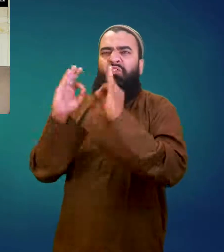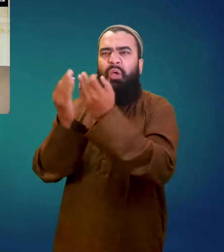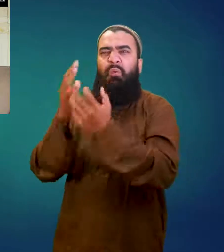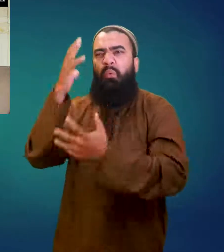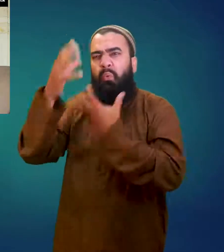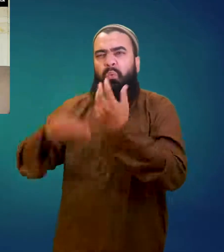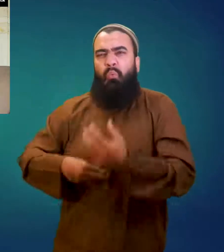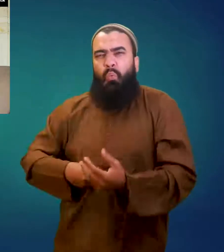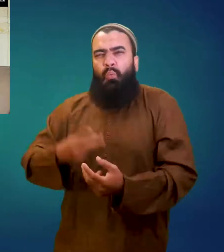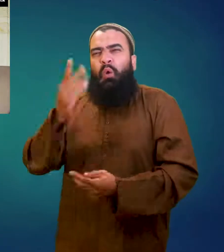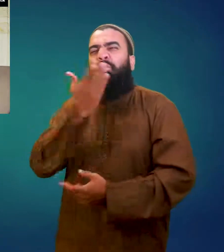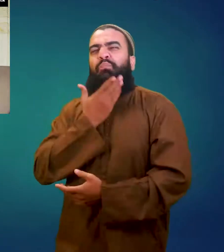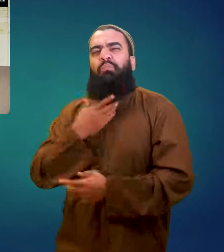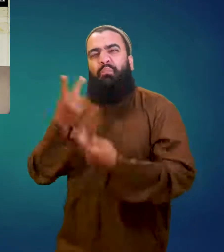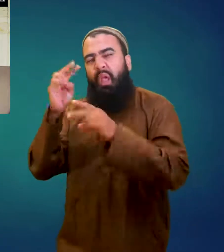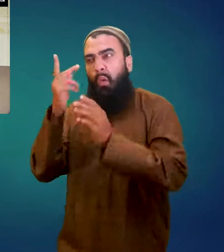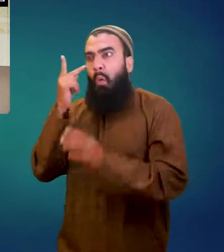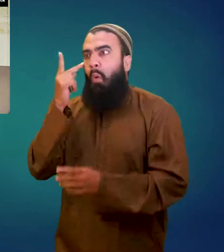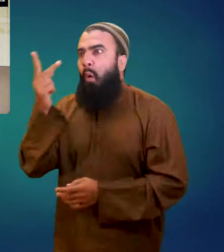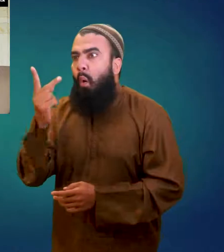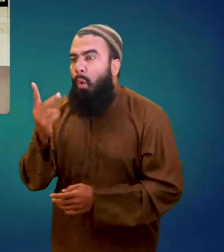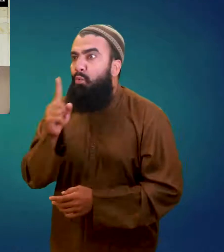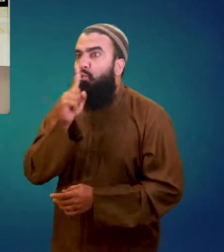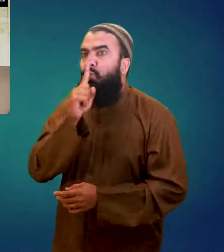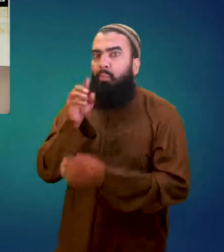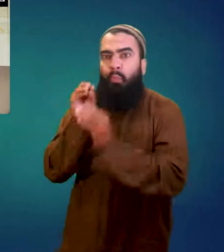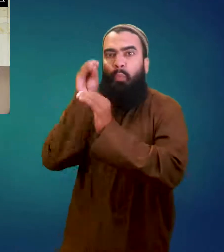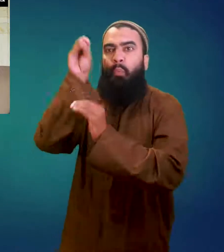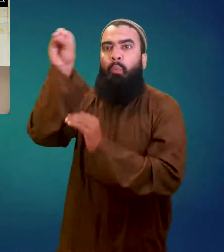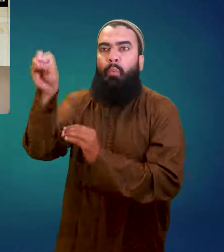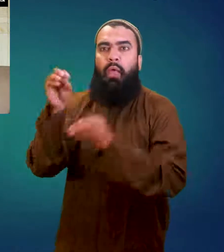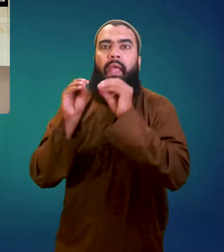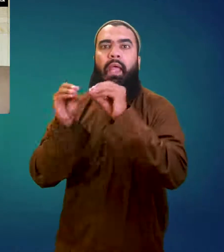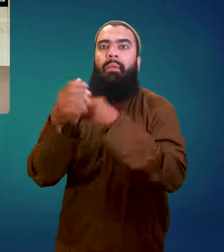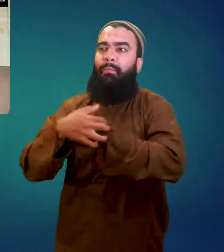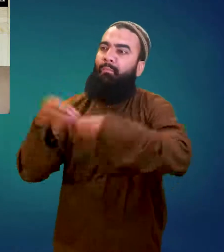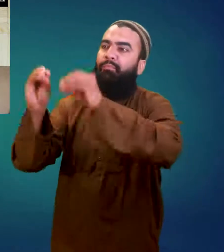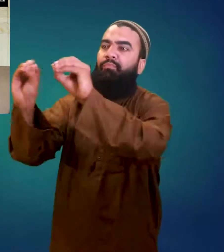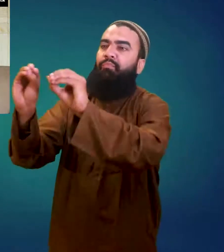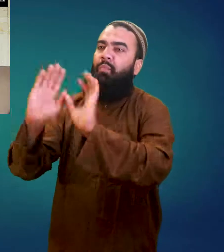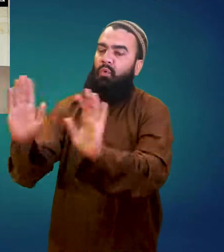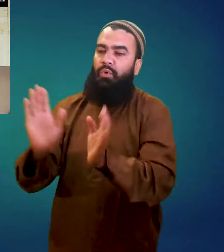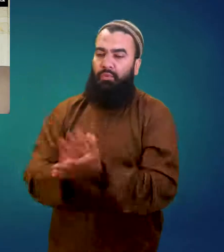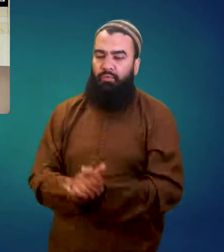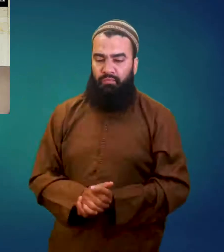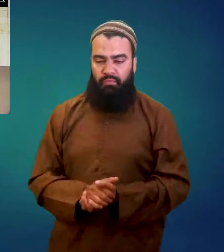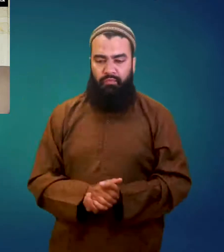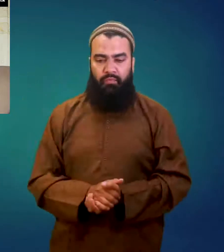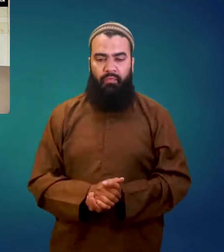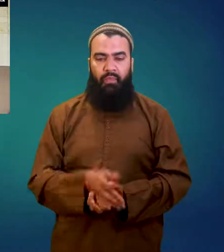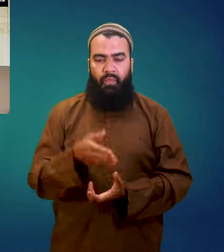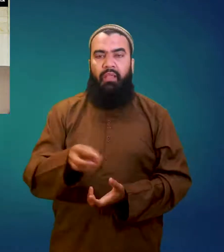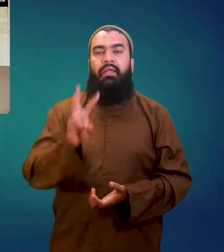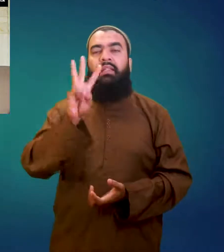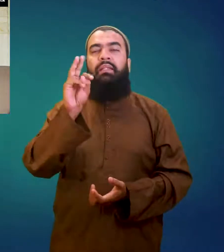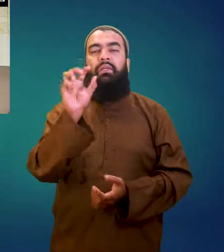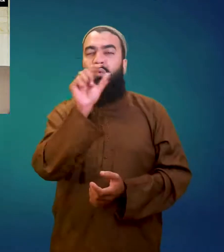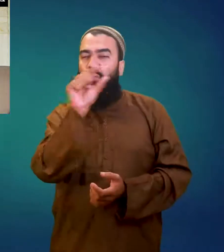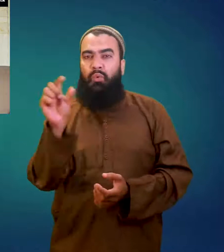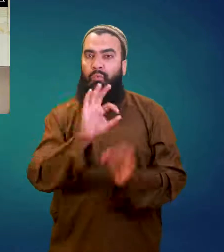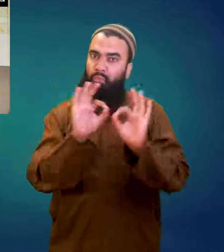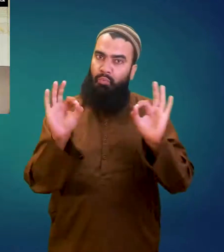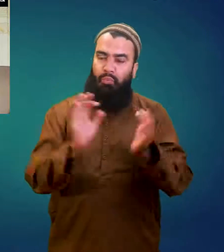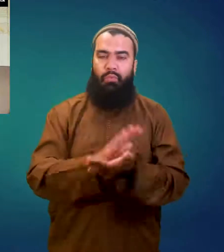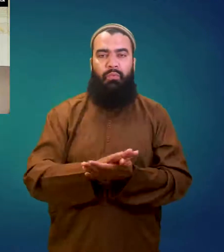رکھتے ہیں اور انہیں پہچان کر ان کی ضروریات کو پورا کرتے ہیں۔ آیت 30 پر پارہ